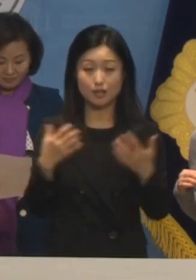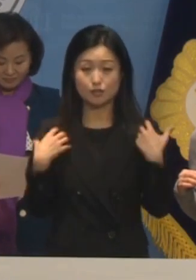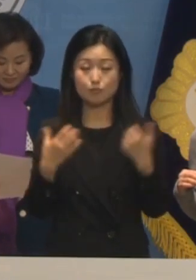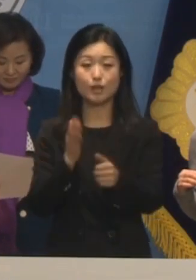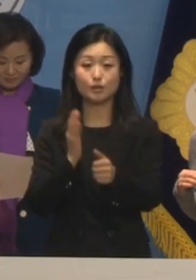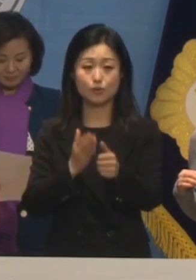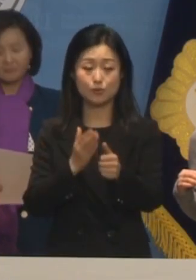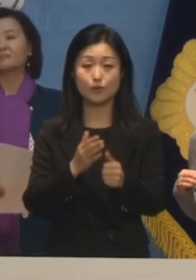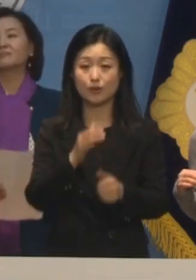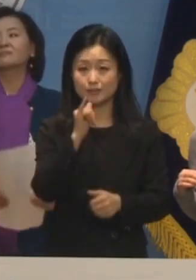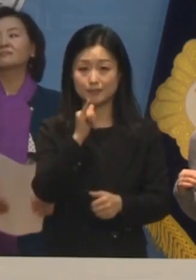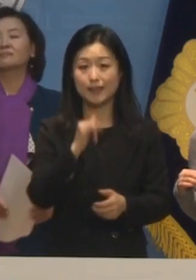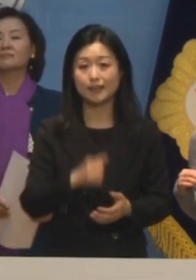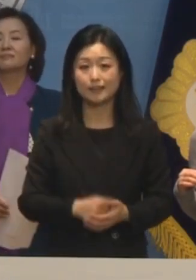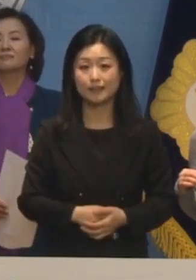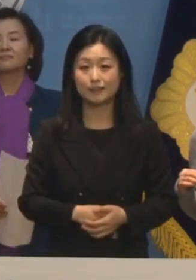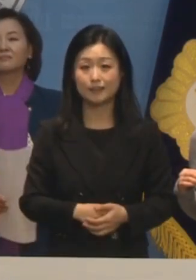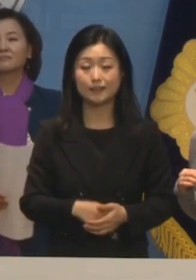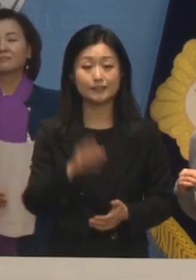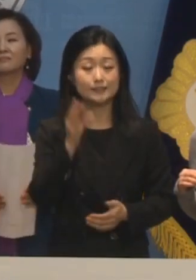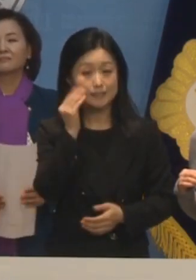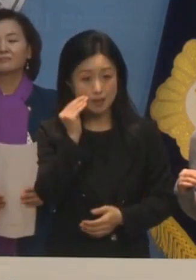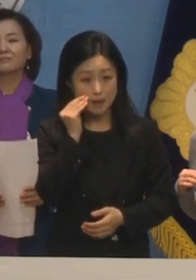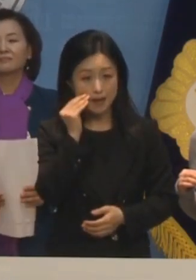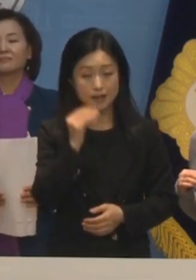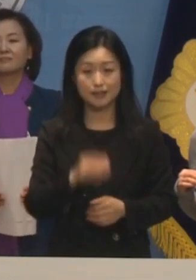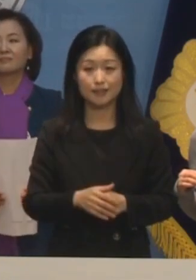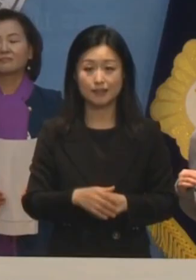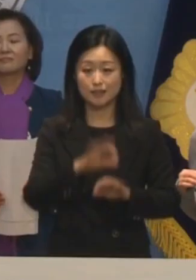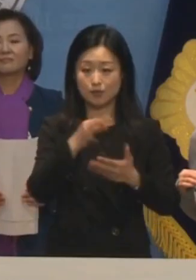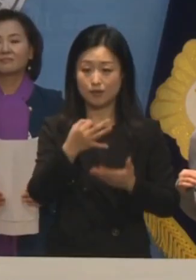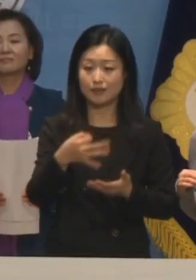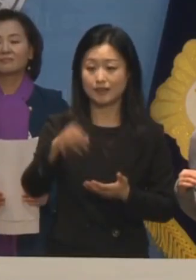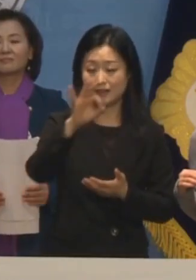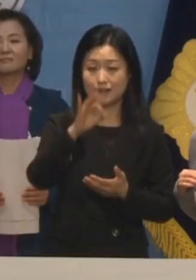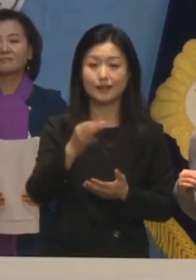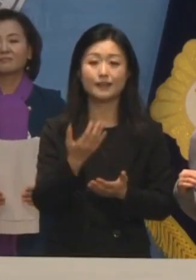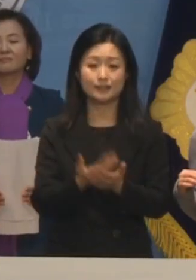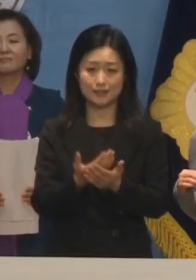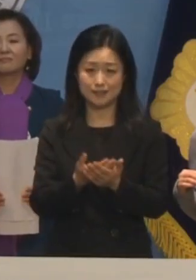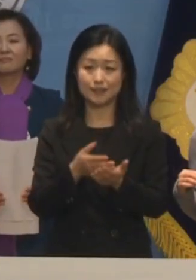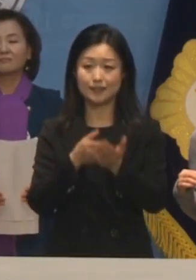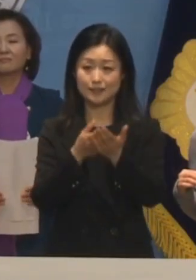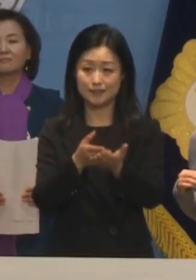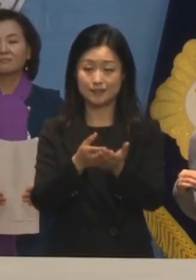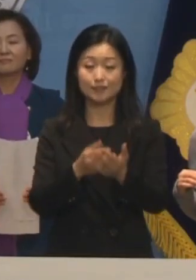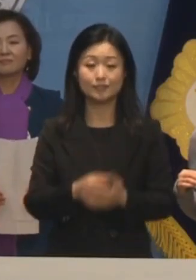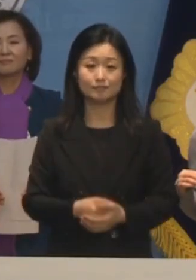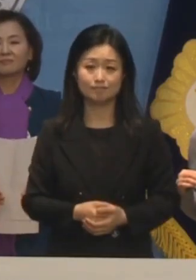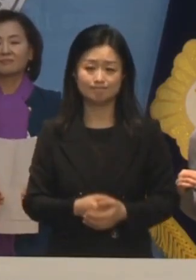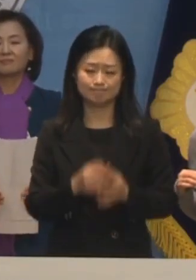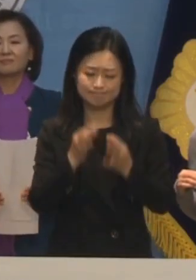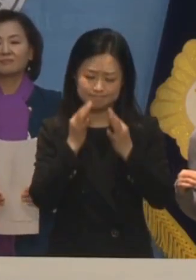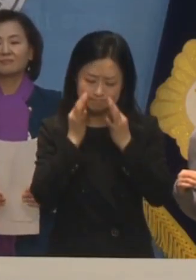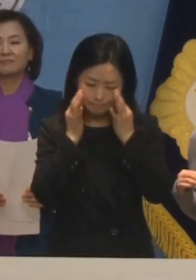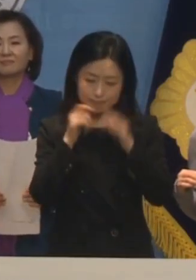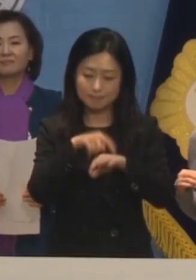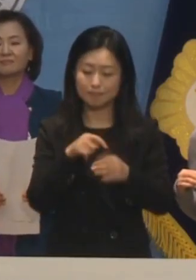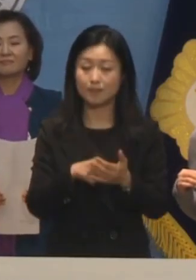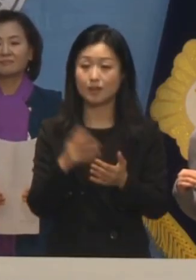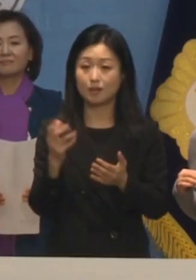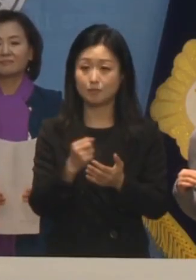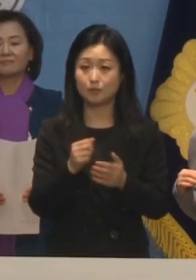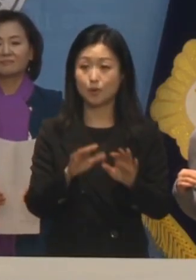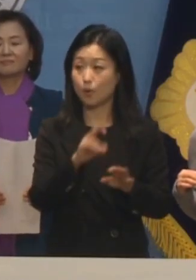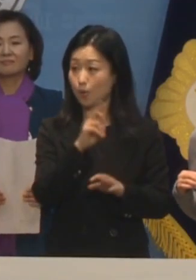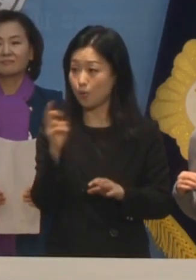호소를 하고 있습니다. 제발 처우 개선 하나라도 바뀌었으면 좋겠다라는 간절한 마음으로